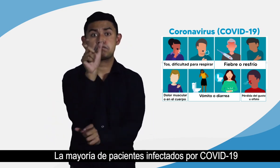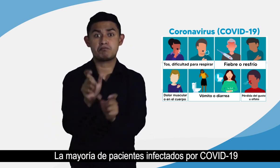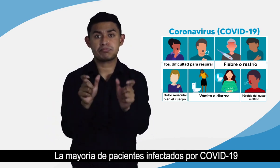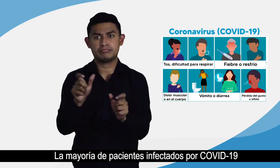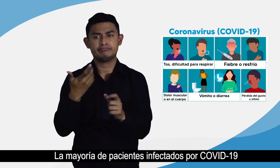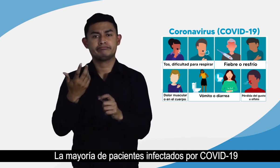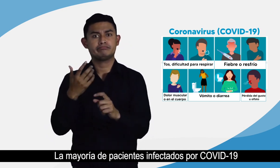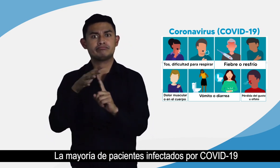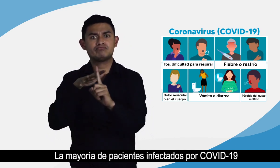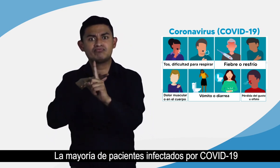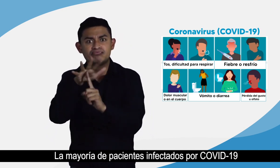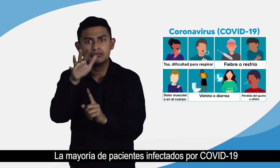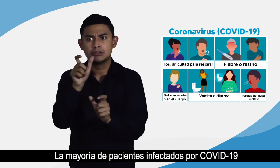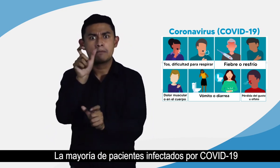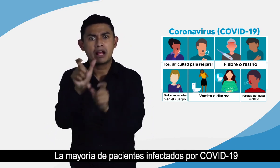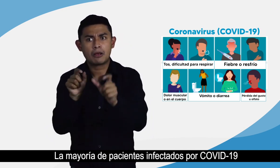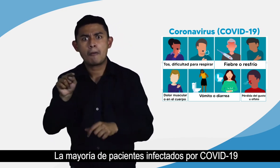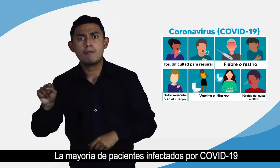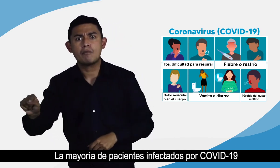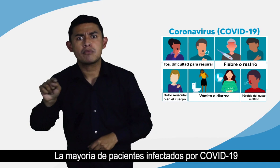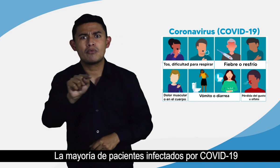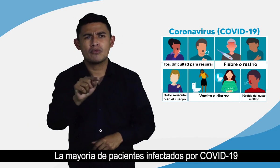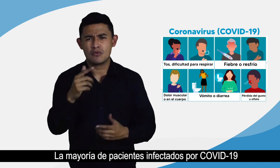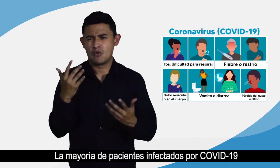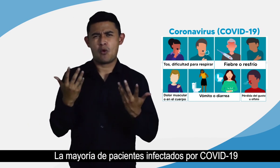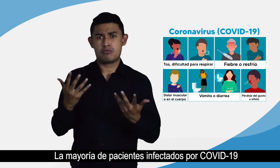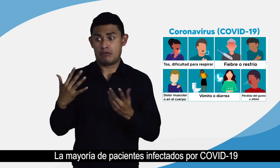La mayoría de pacientes infectados por COVID-19